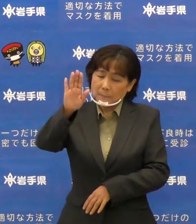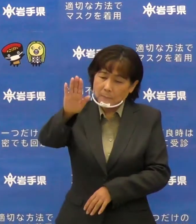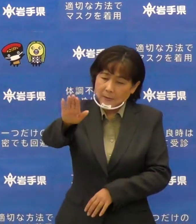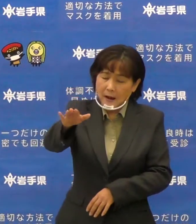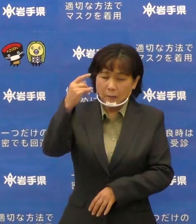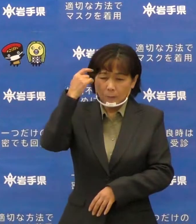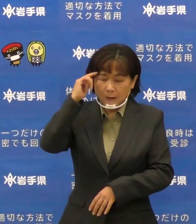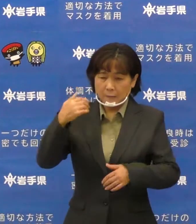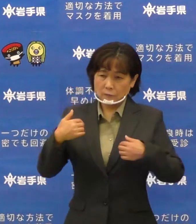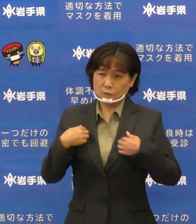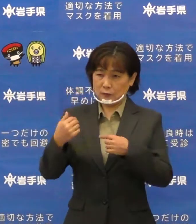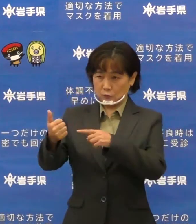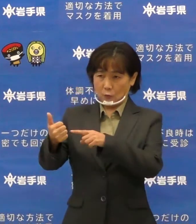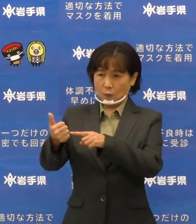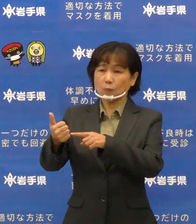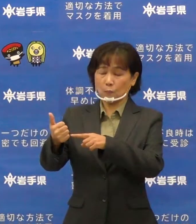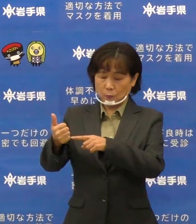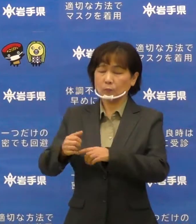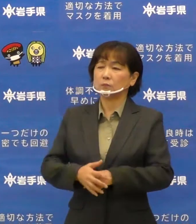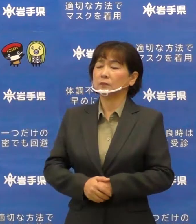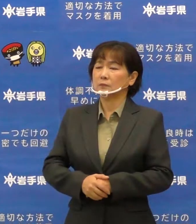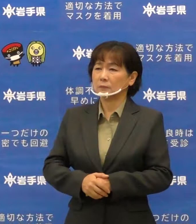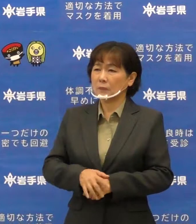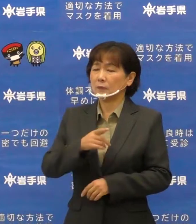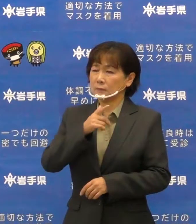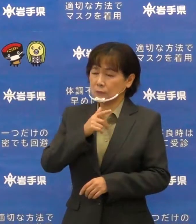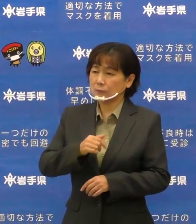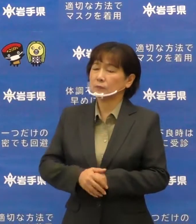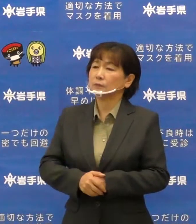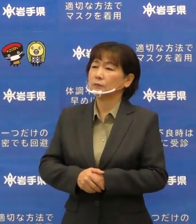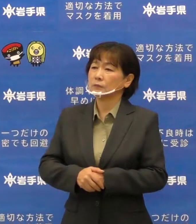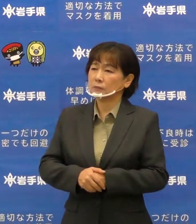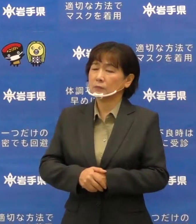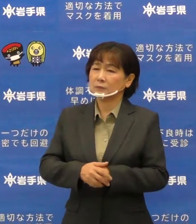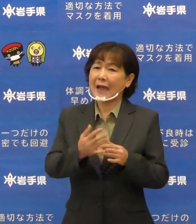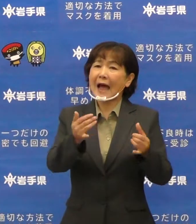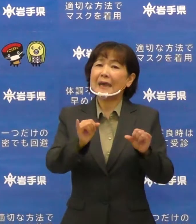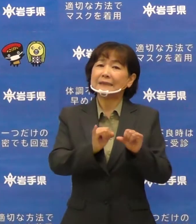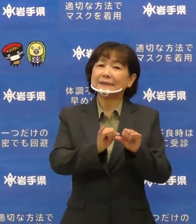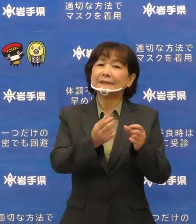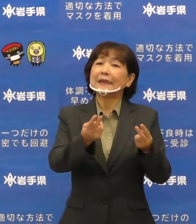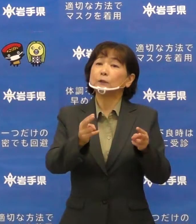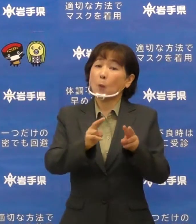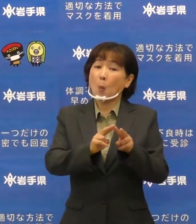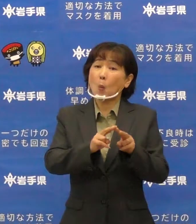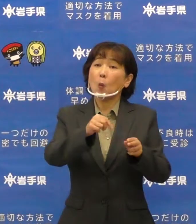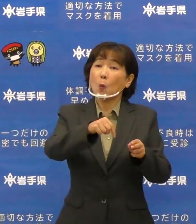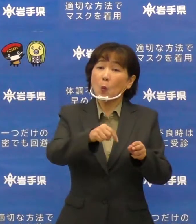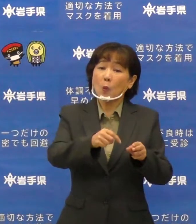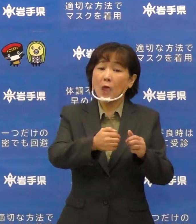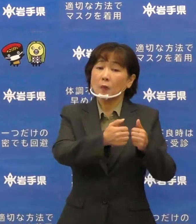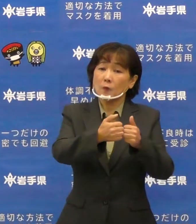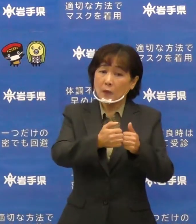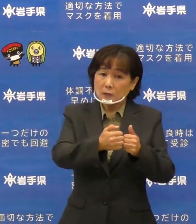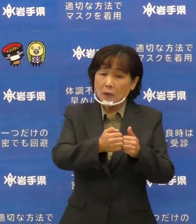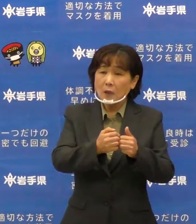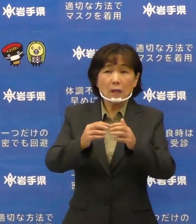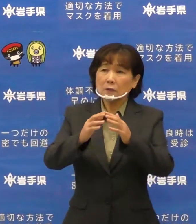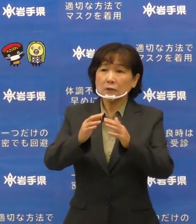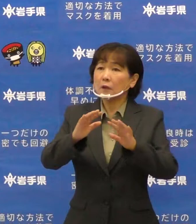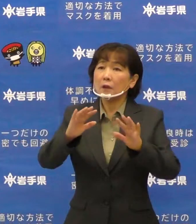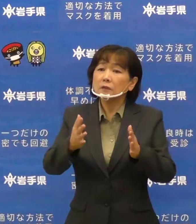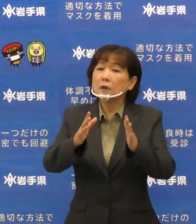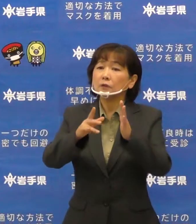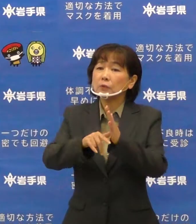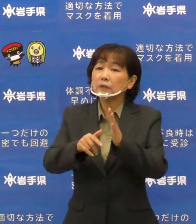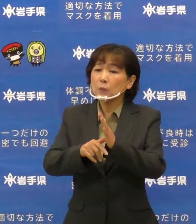。 まあ、そうすると、まあ、野党共闘の枠組みで戦えないのであれば、まあ、基本的にはそこから出る